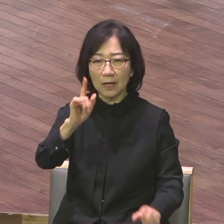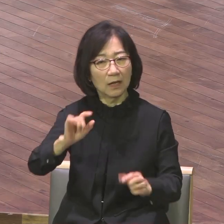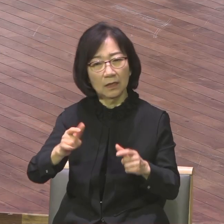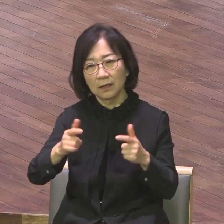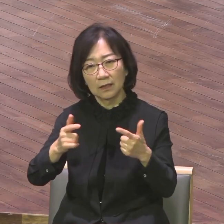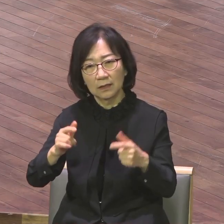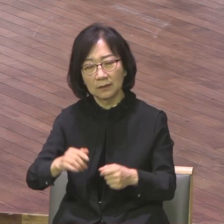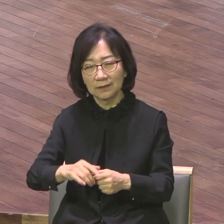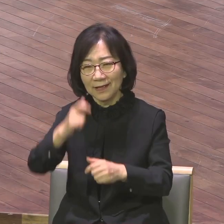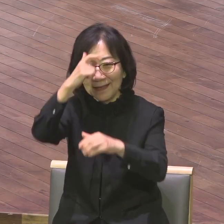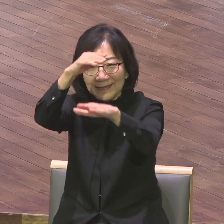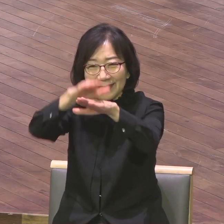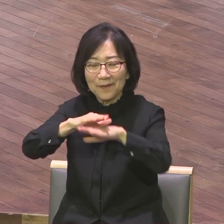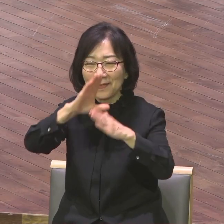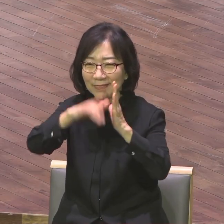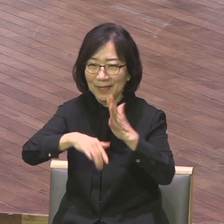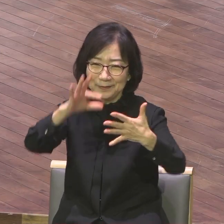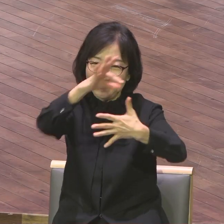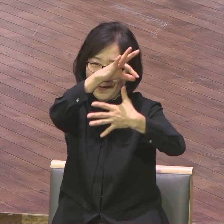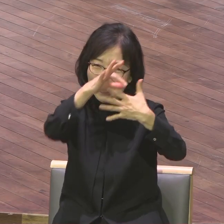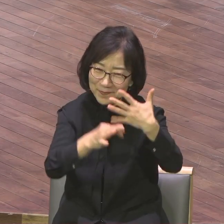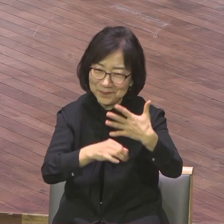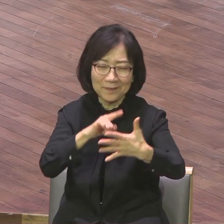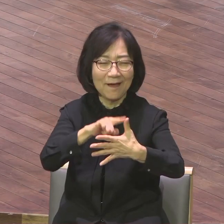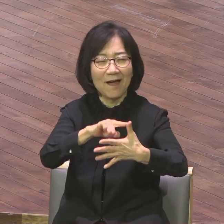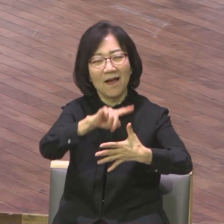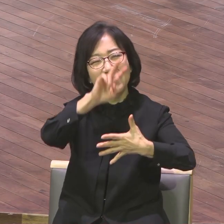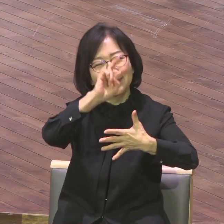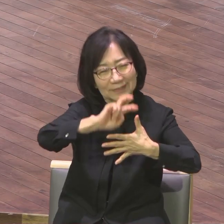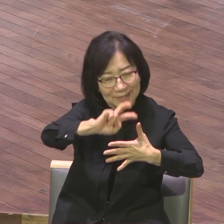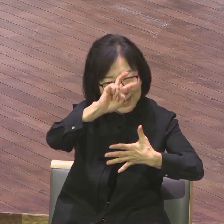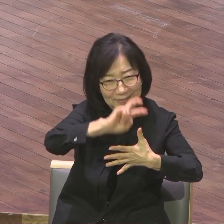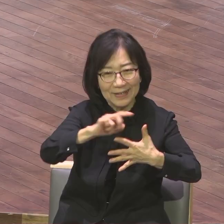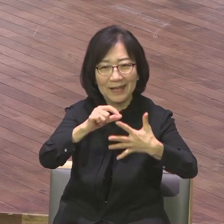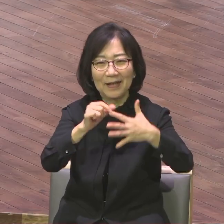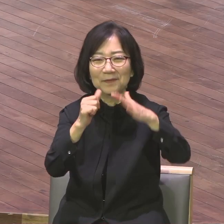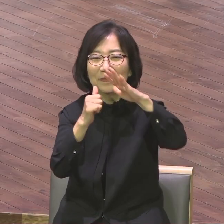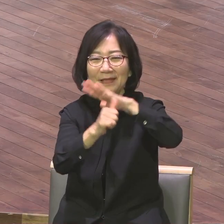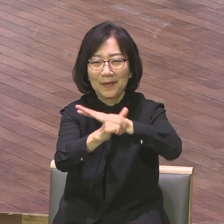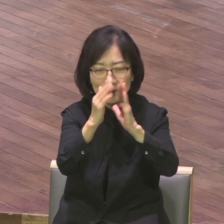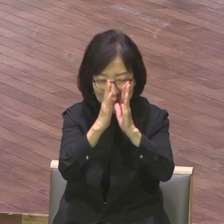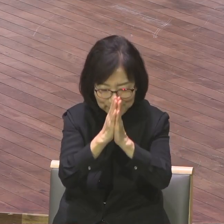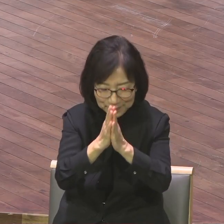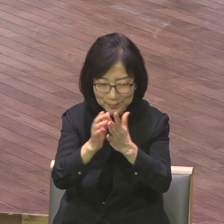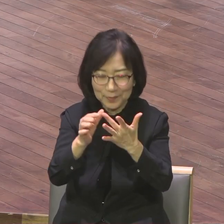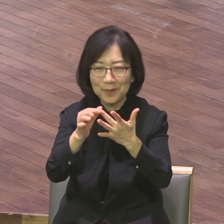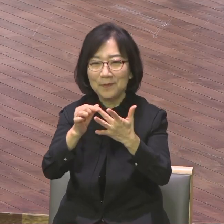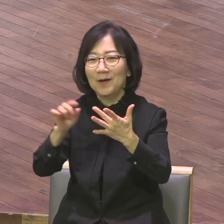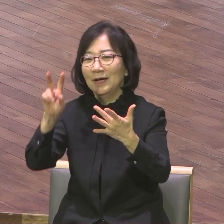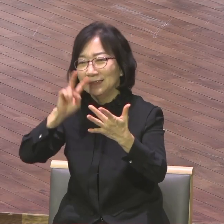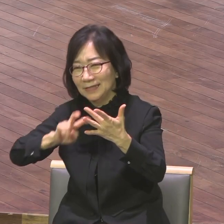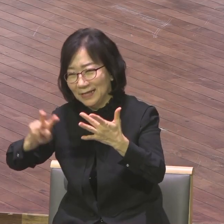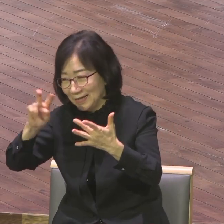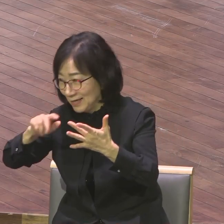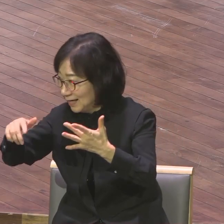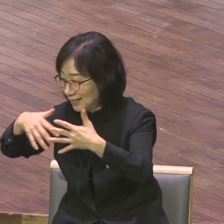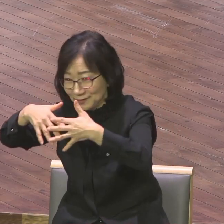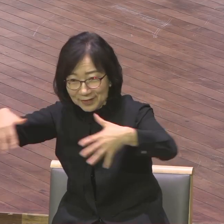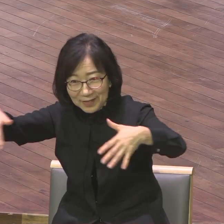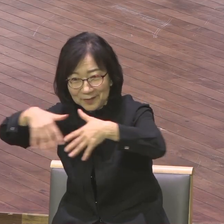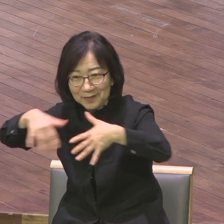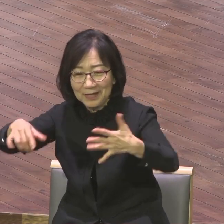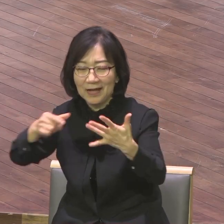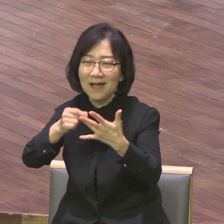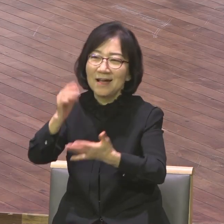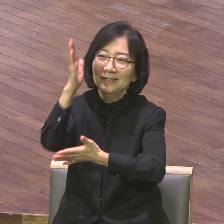모든 예배 순서, 예배가 시작될 때 이걸 다 전체를 포함한 것이 예배예요. 이 온전한